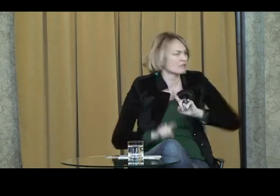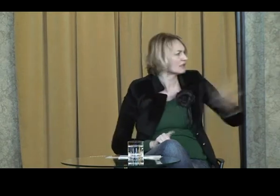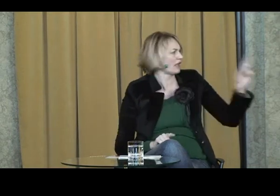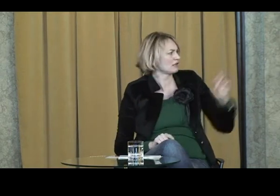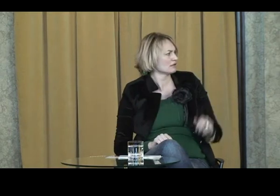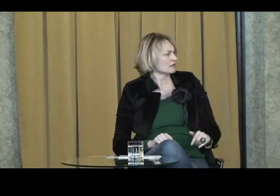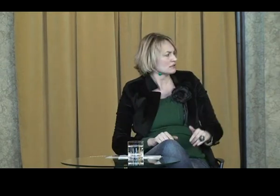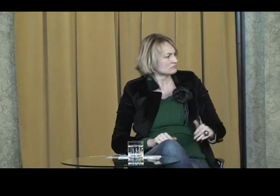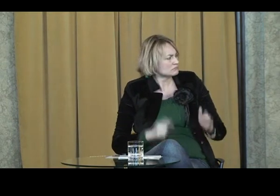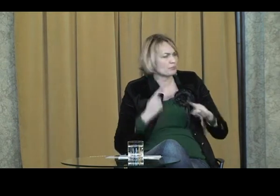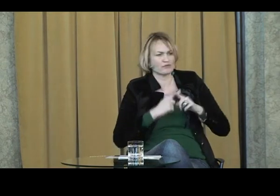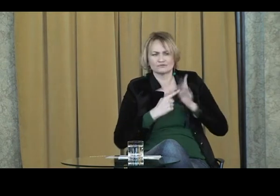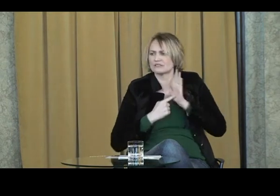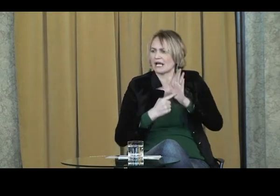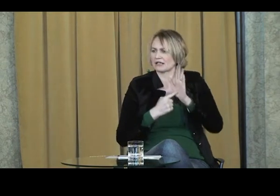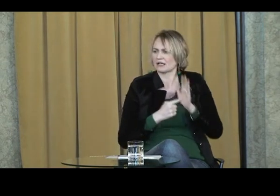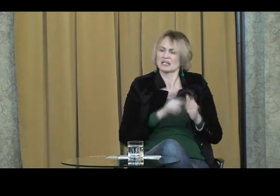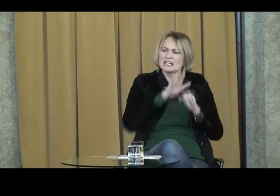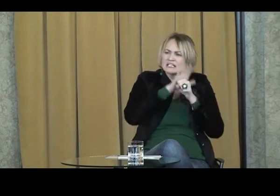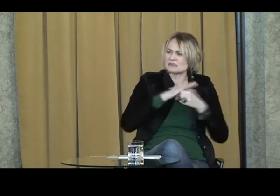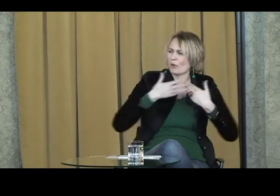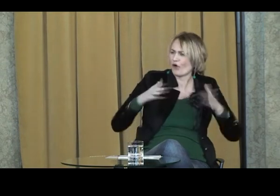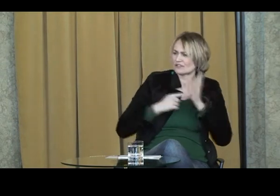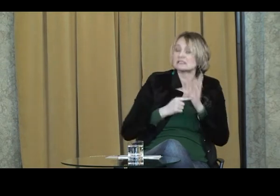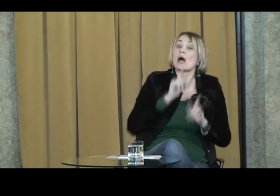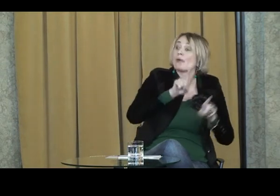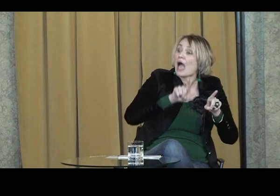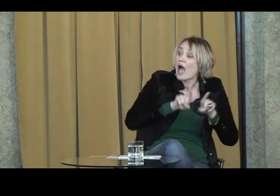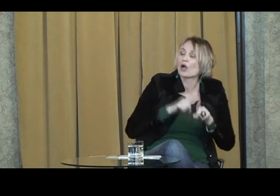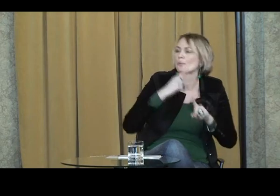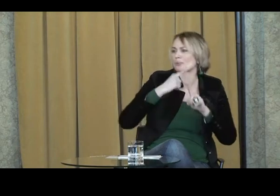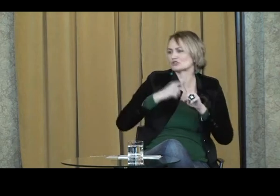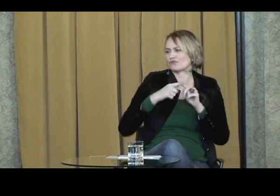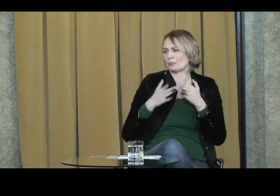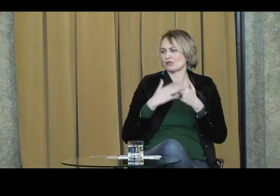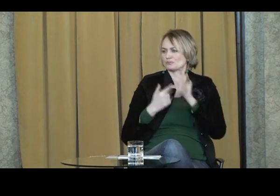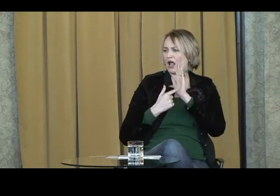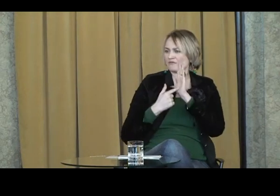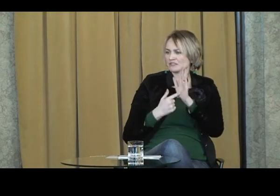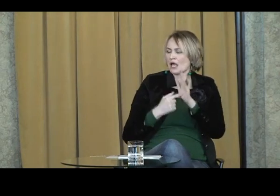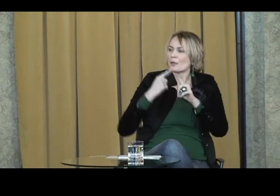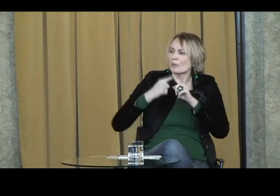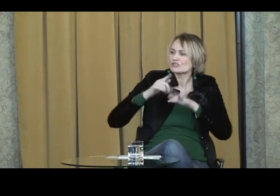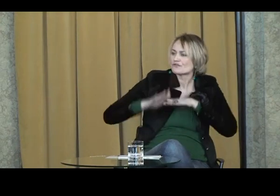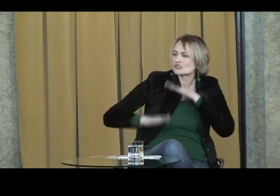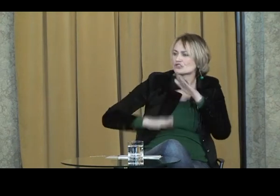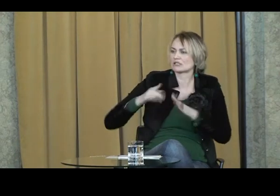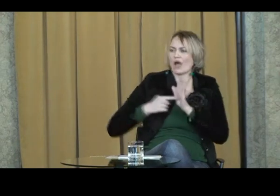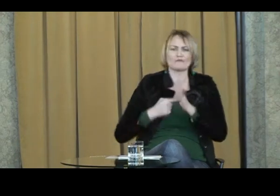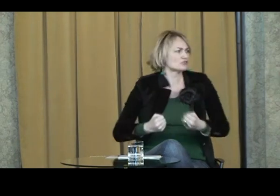anpassen, nein, Positives zeigen, Diskriminierungen aufzeigen und positive Beispiele